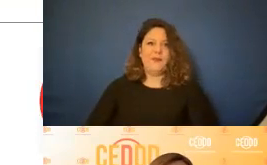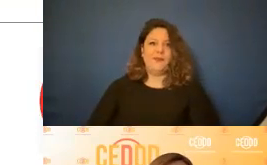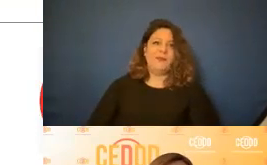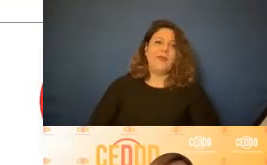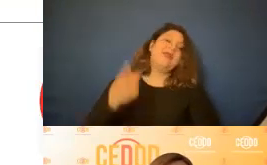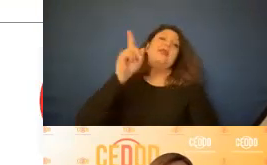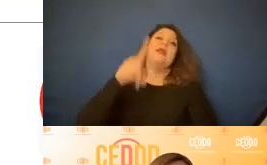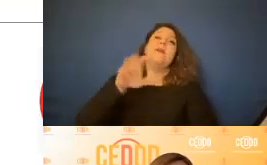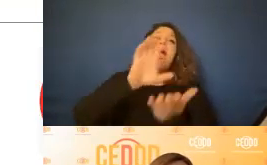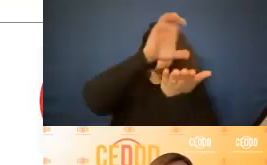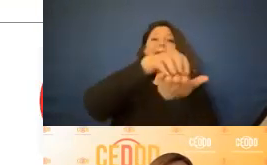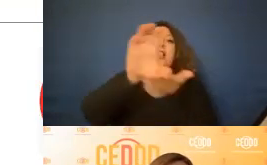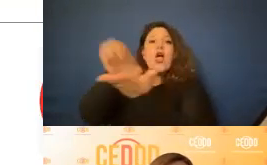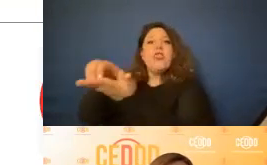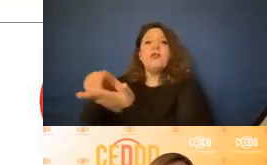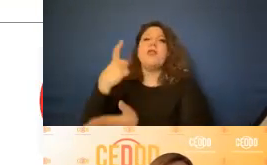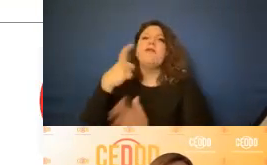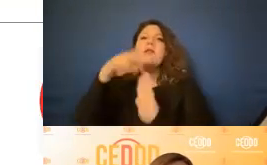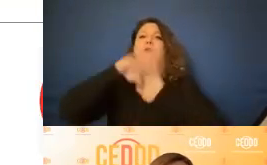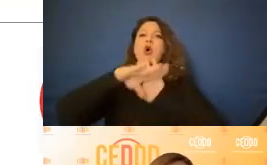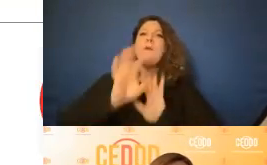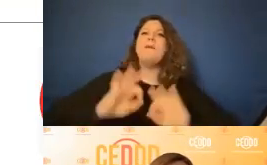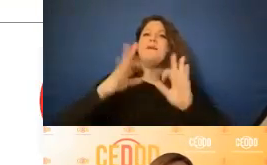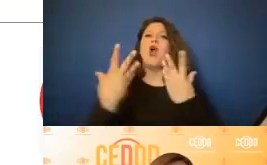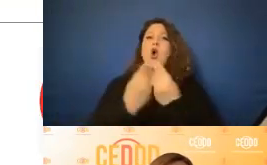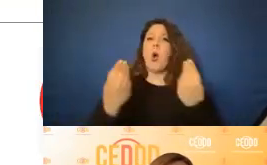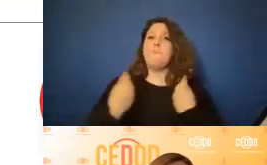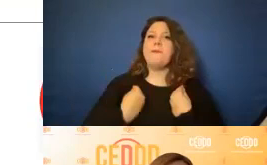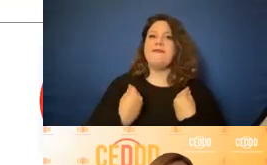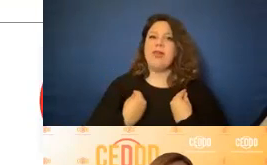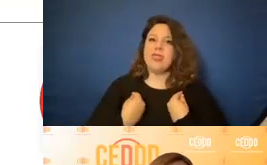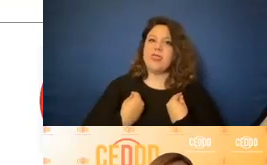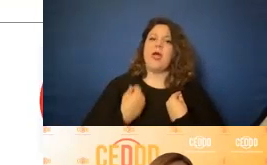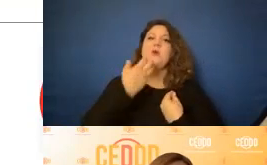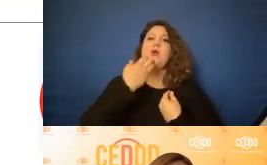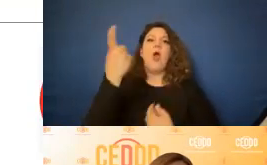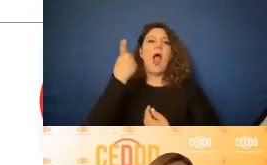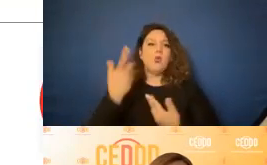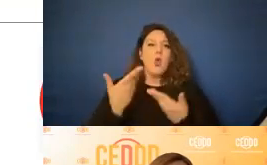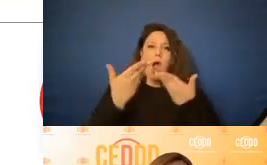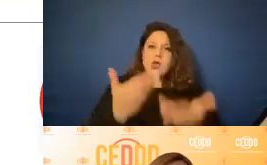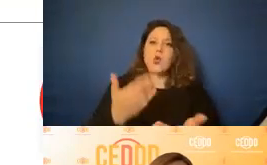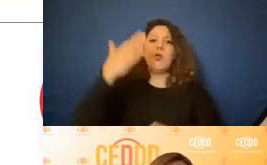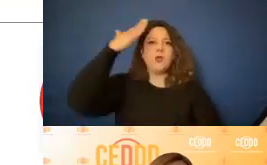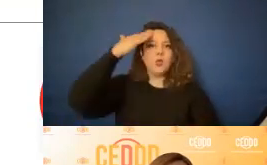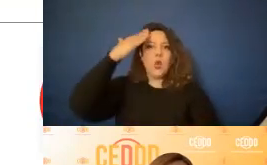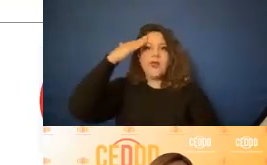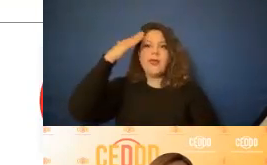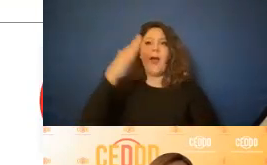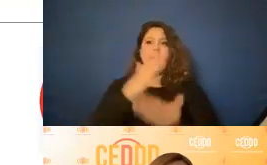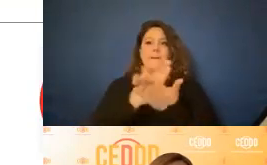realizar programas específicos de convivencia como alumnos ayudantes, tutorías, mediación, para